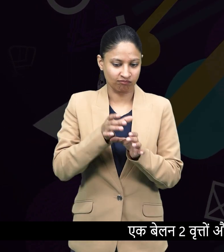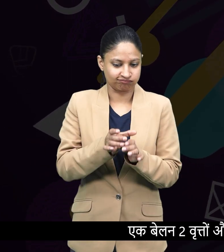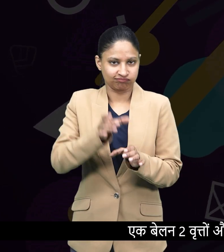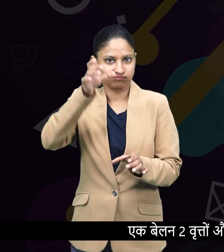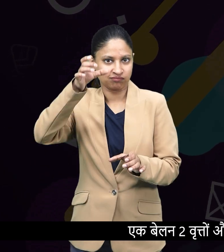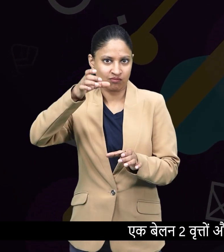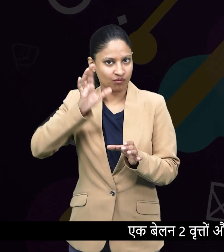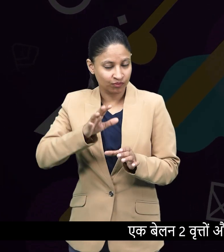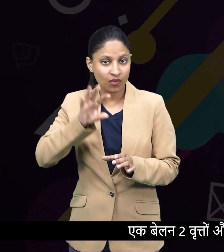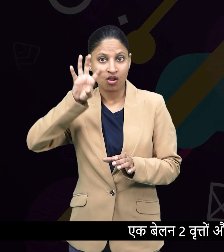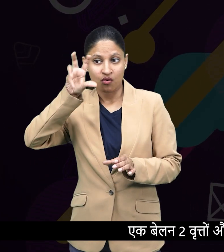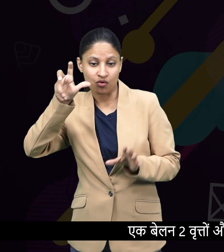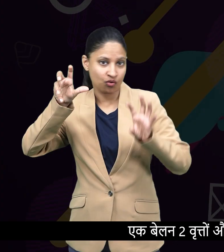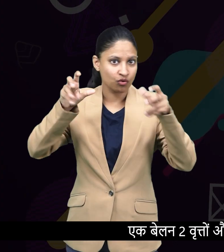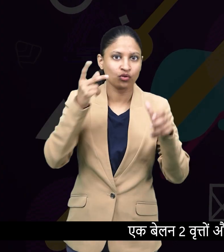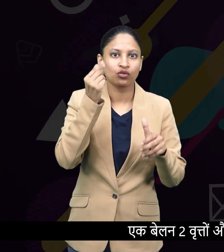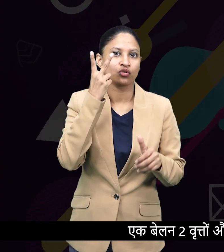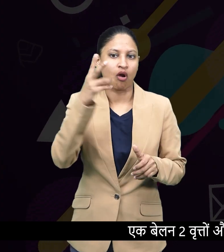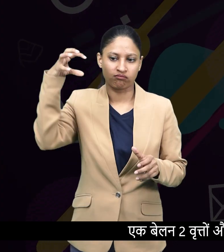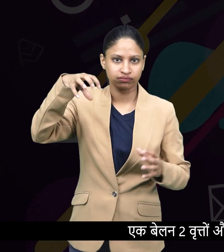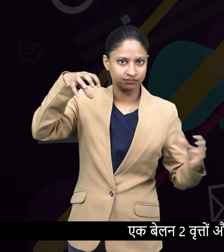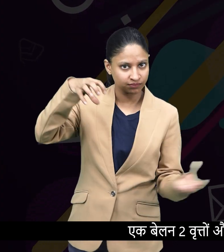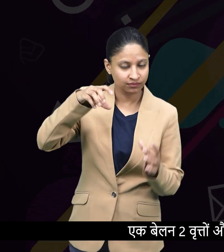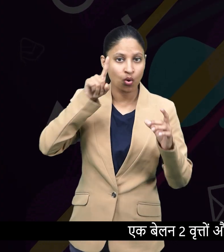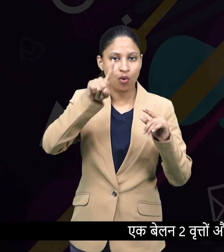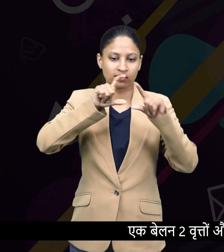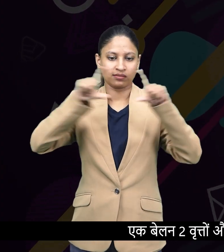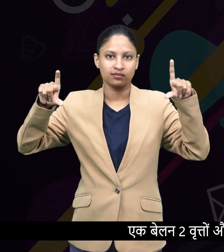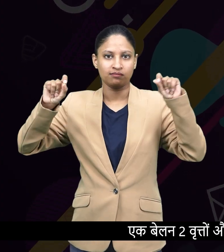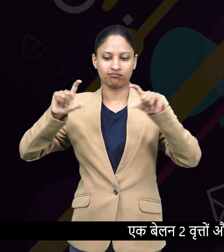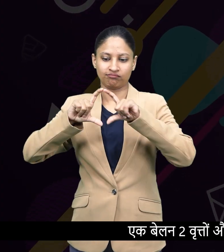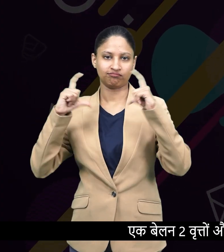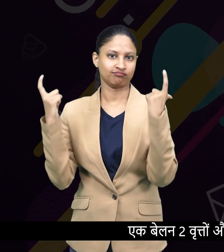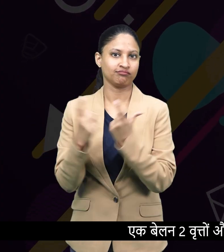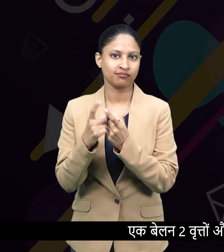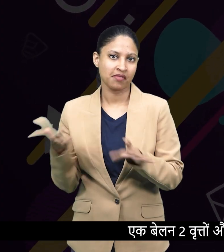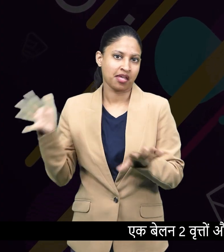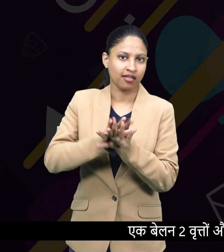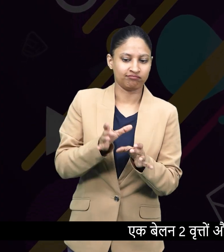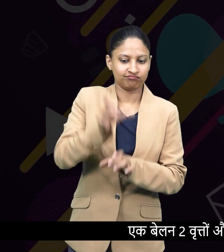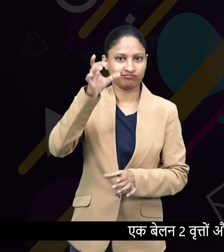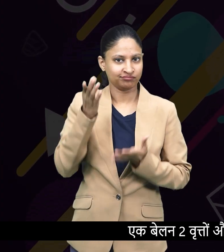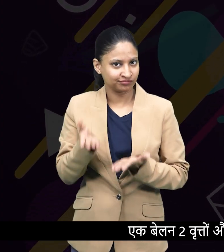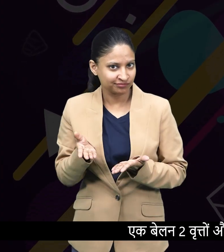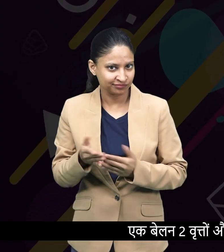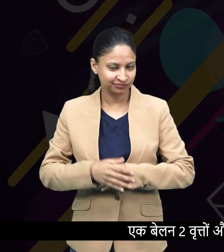एक बेलन 2 वृत्तों और एक आयत घुमावदार भुजा से बनता है।